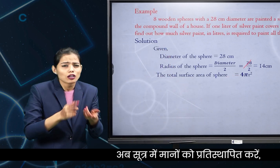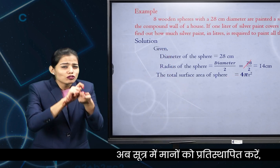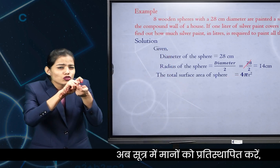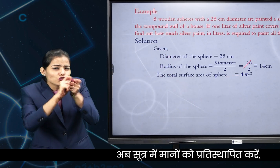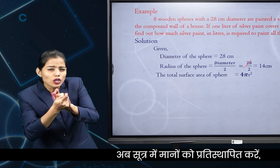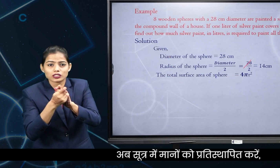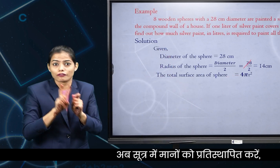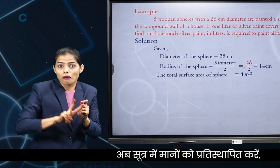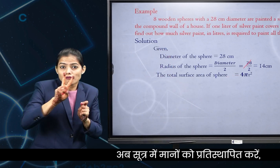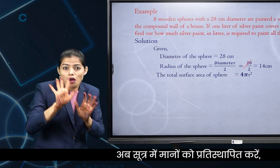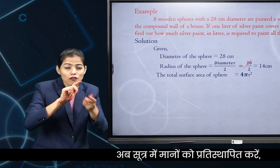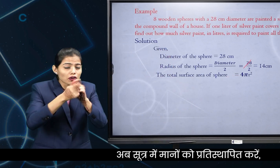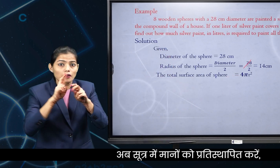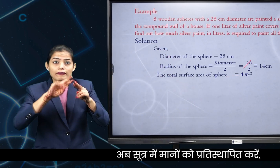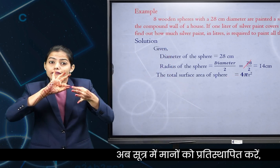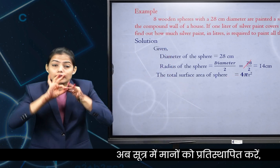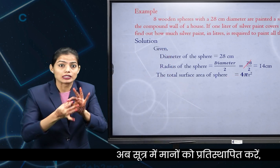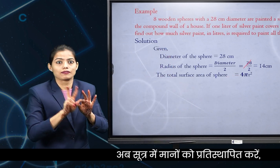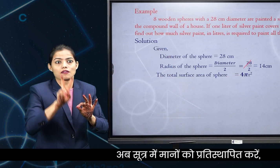अब सूत्र में मानों को प्रतिस्थापित करें।